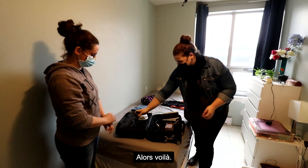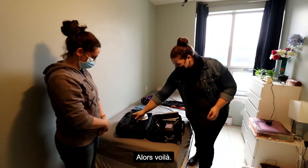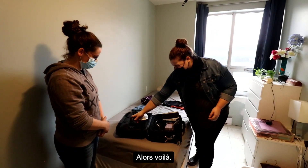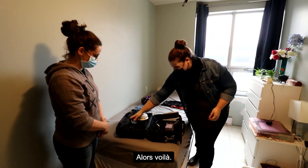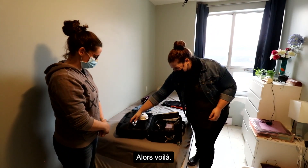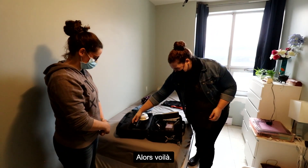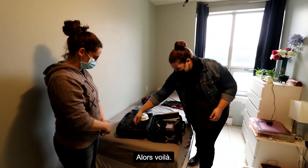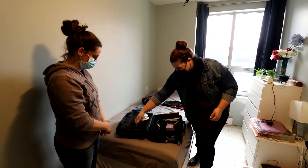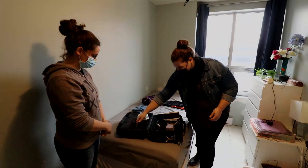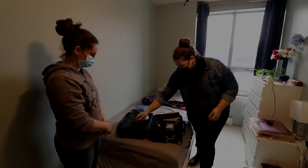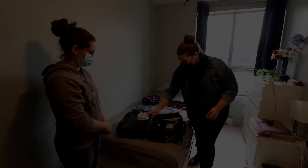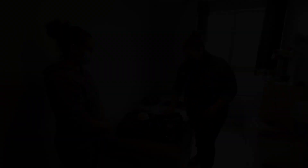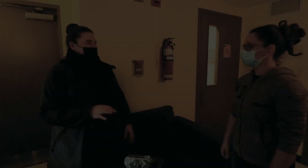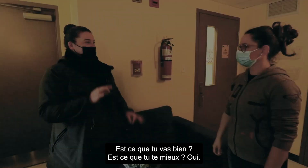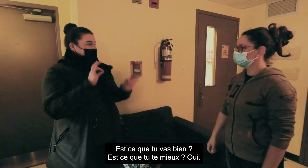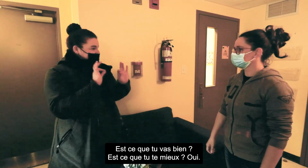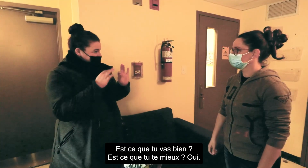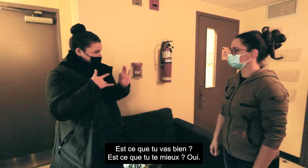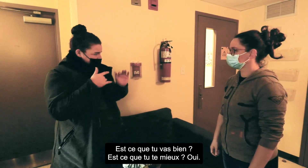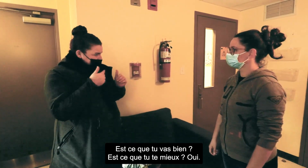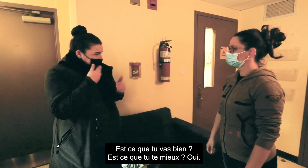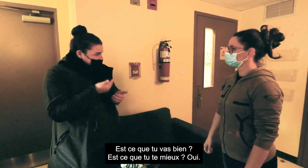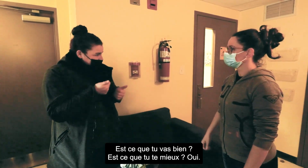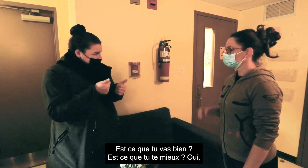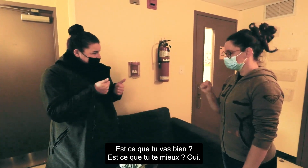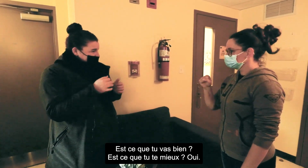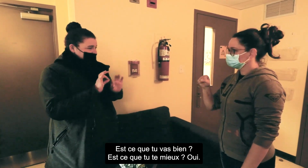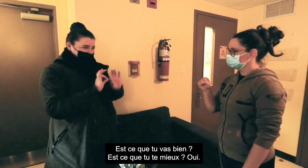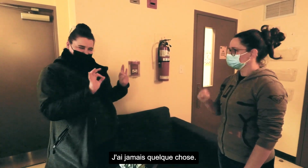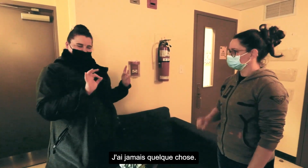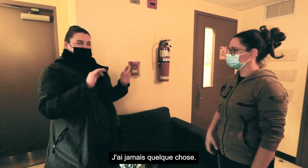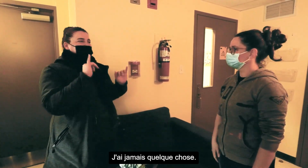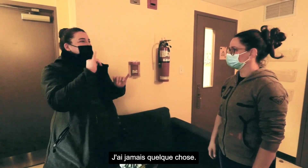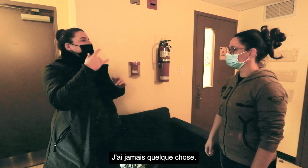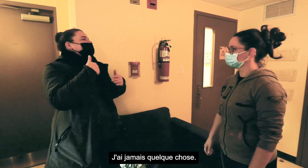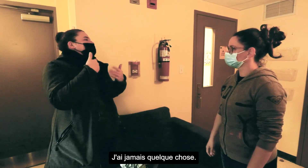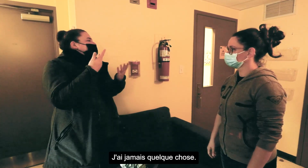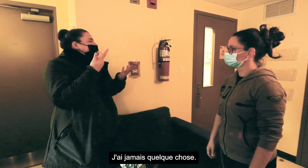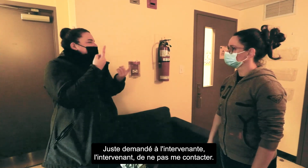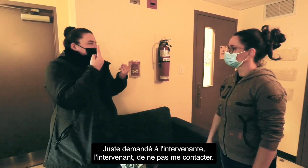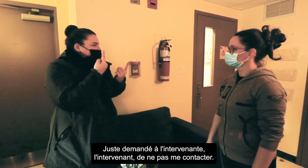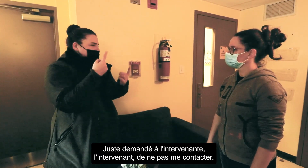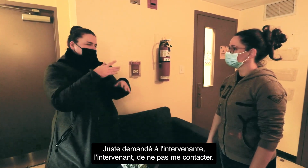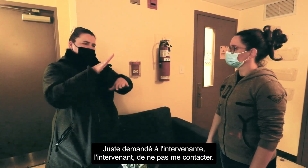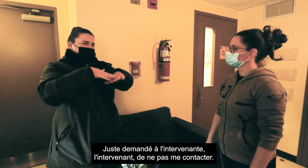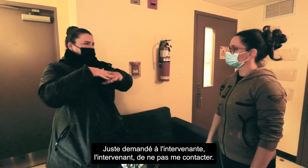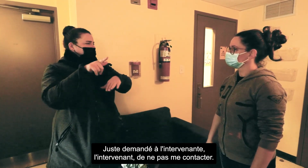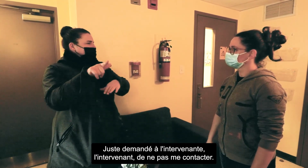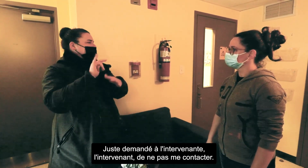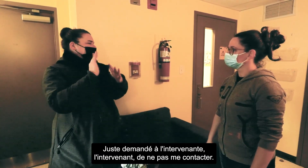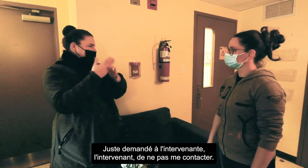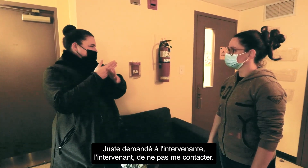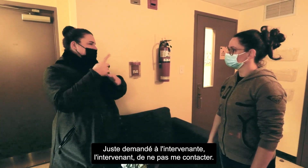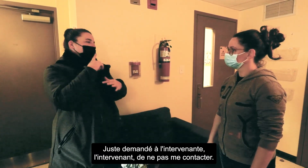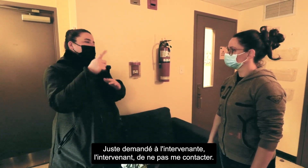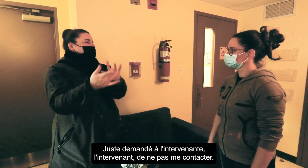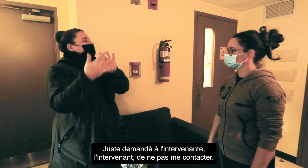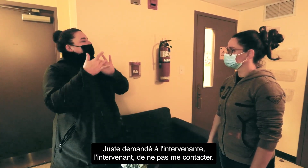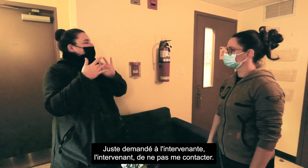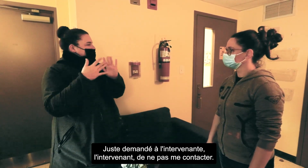Alors voilà, est-ce que tu te sens bien? Est-ce que tu te sens mieux? Oui. Si jamais il y a quelque chose, juste demander à l'intervenante, puis l'intervenante va me